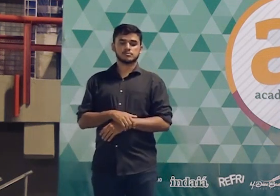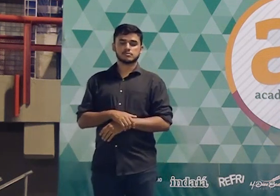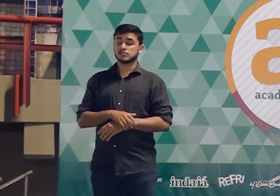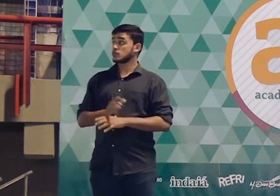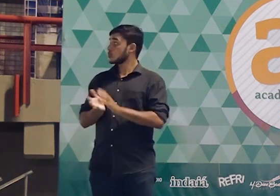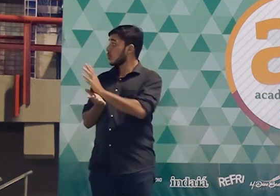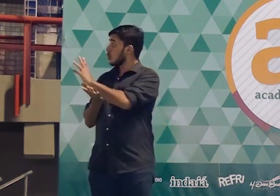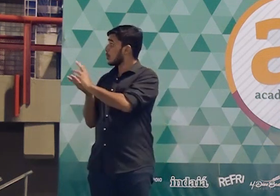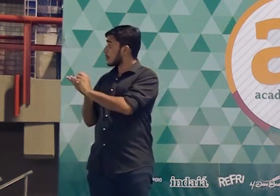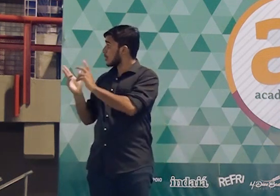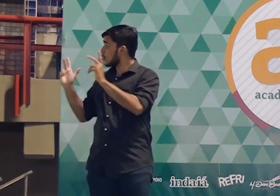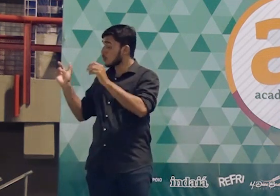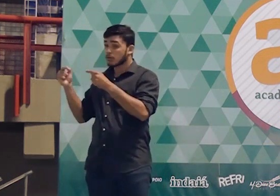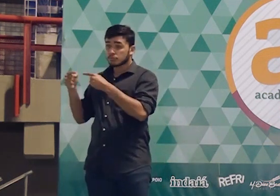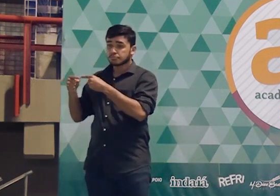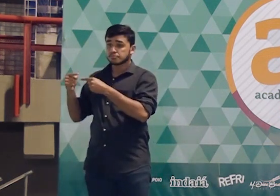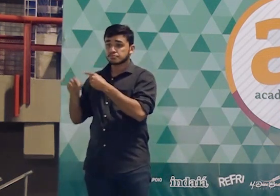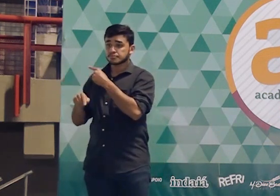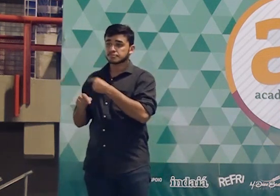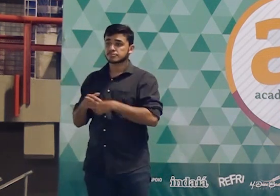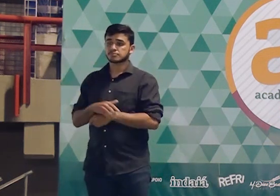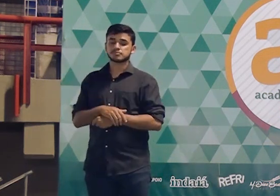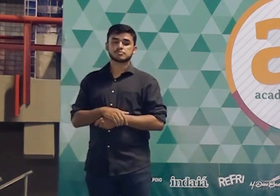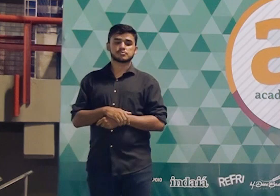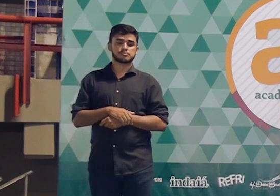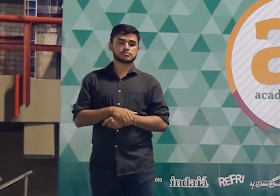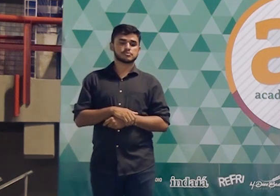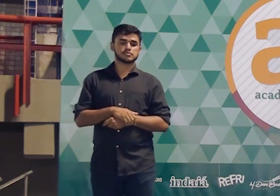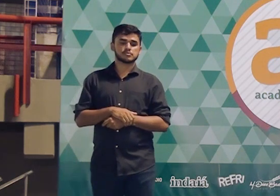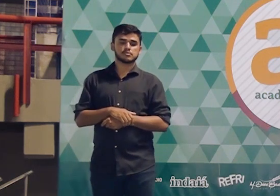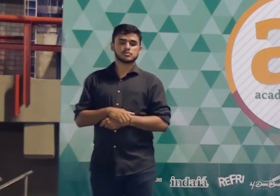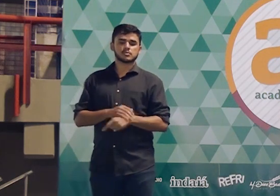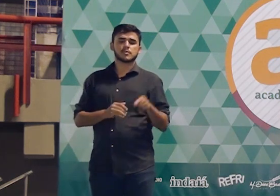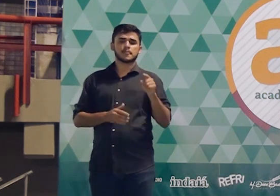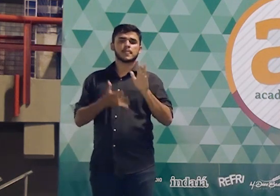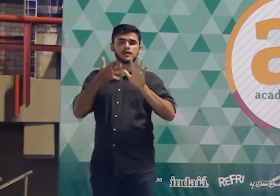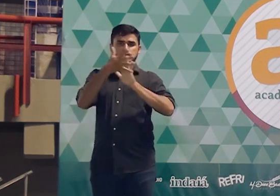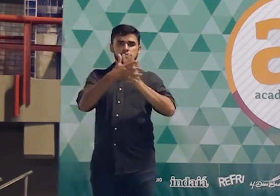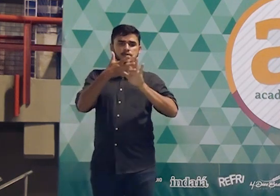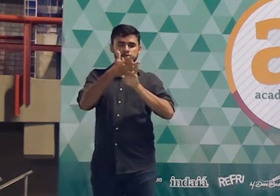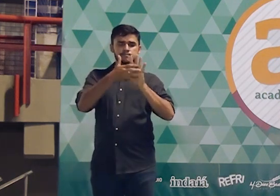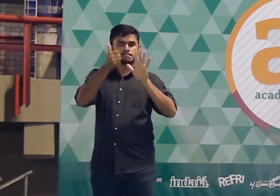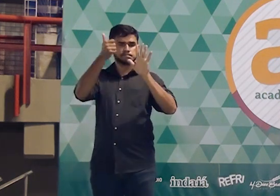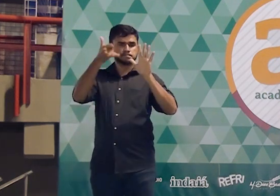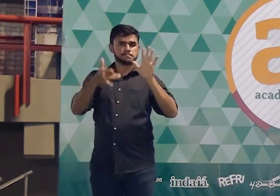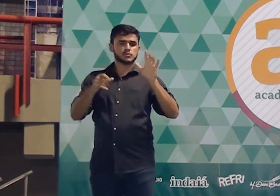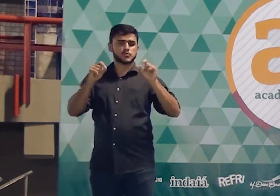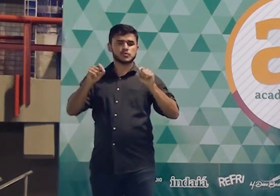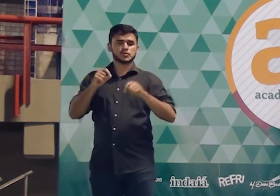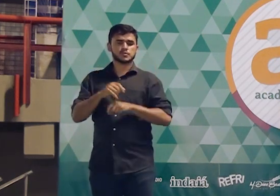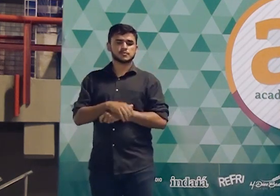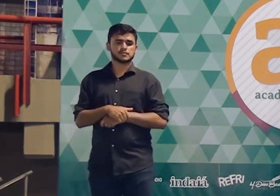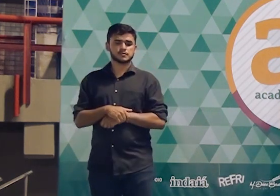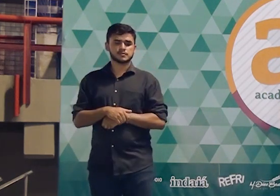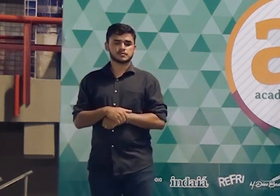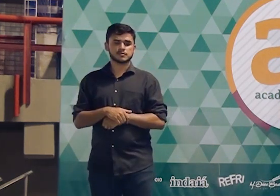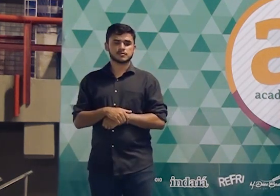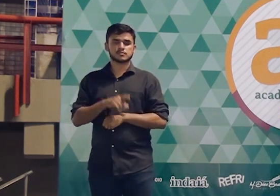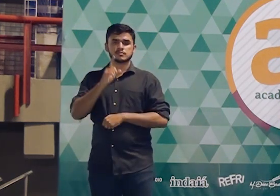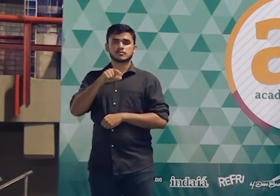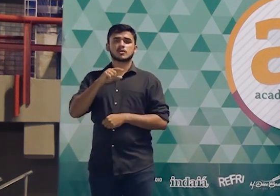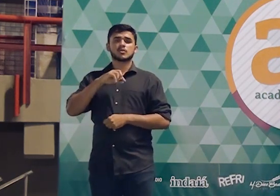Como está aqui no telão. Ok? Professor, e no texto, ele está dizendo o quê? O que é que ele está mostrando?